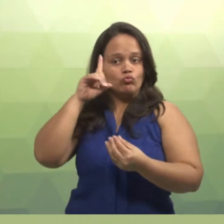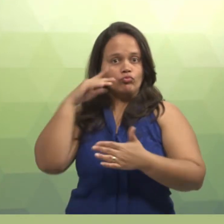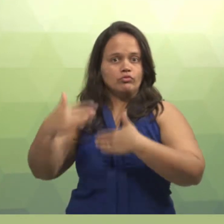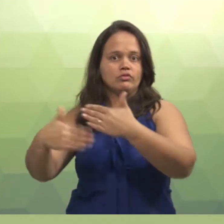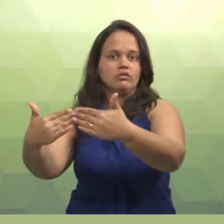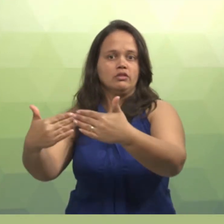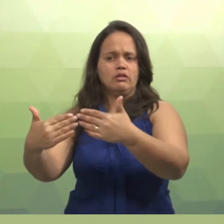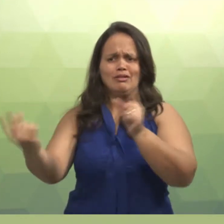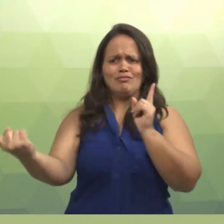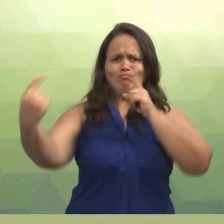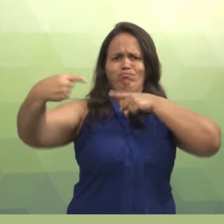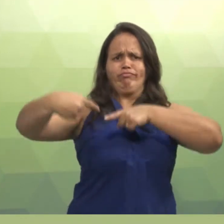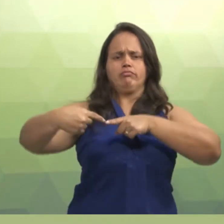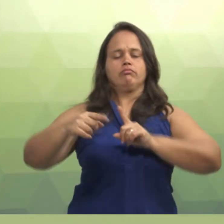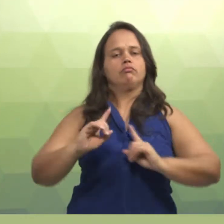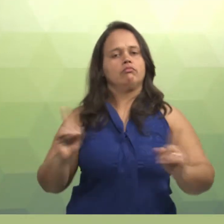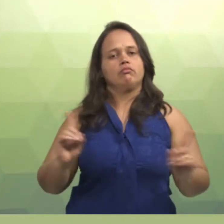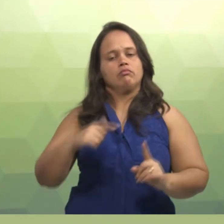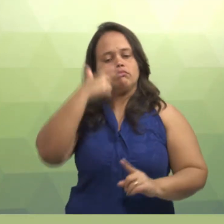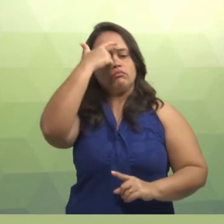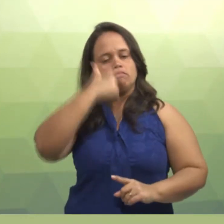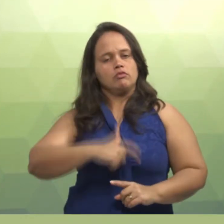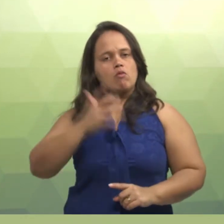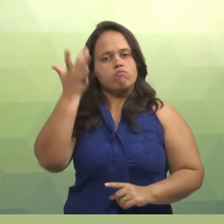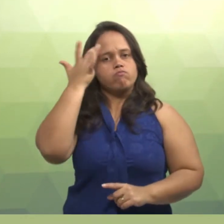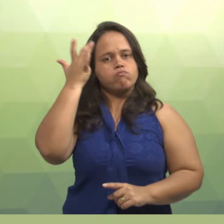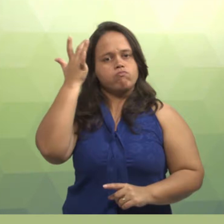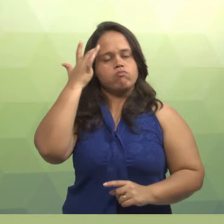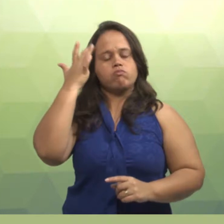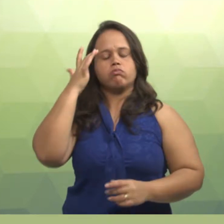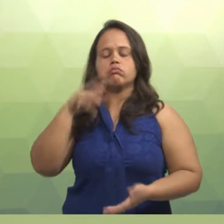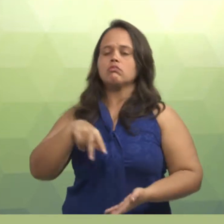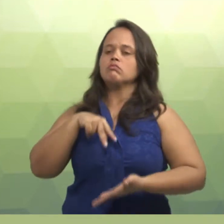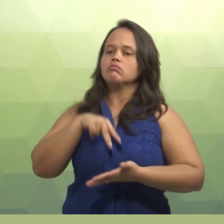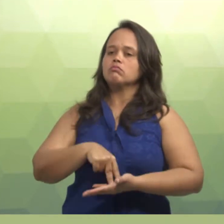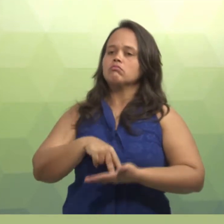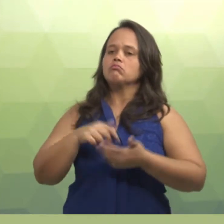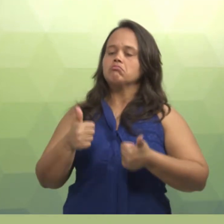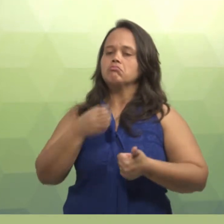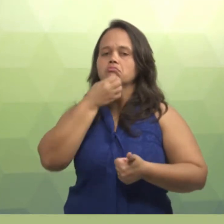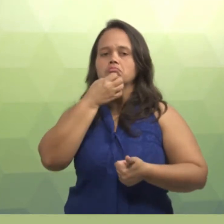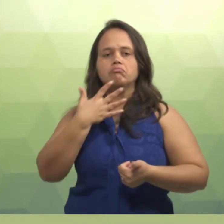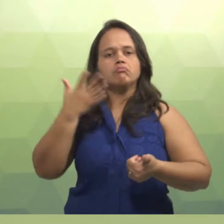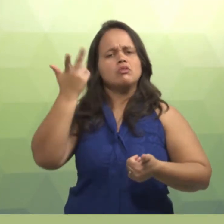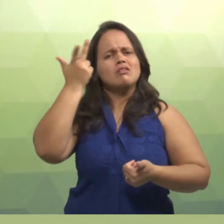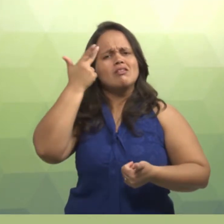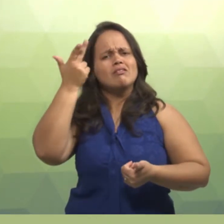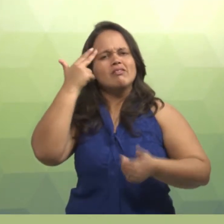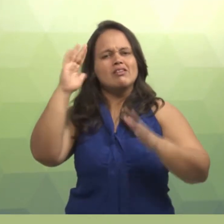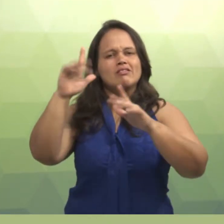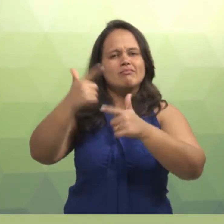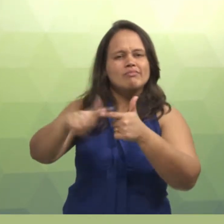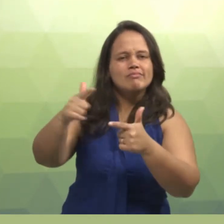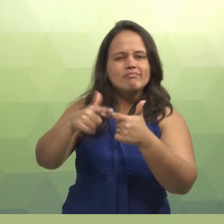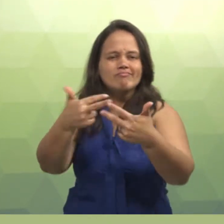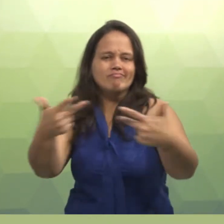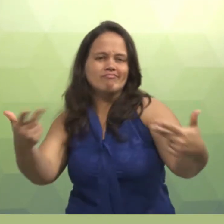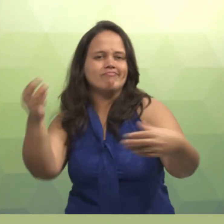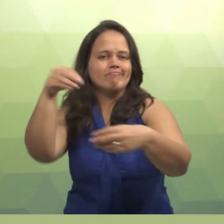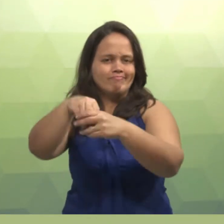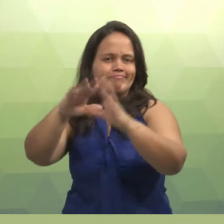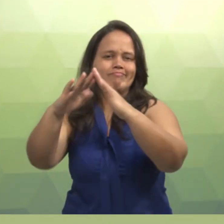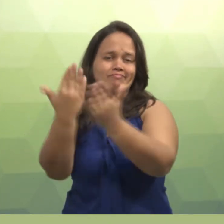aluno, devendo ter postura madura e equilibrada diante das circunstâncias naturais da escola e dos problemas atuais que